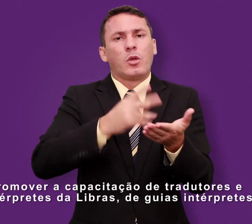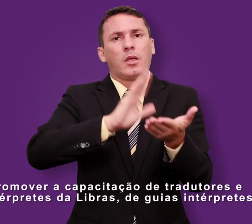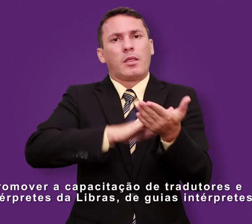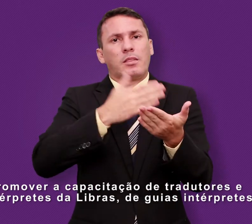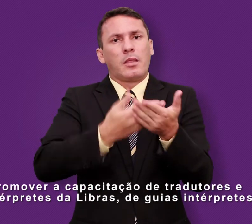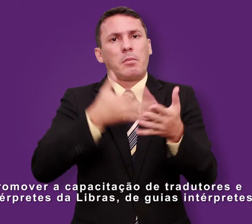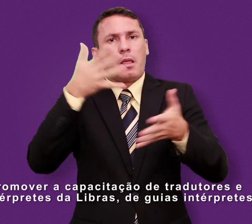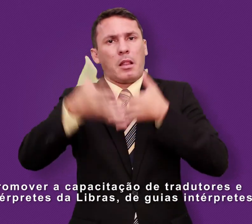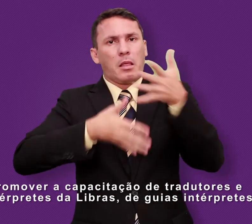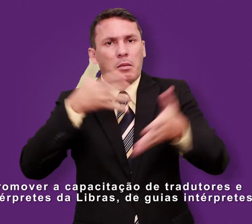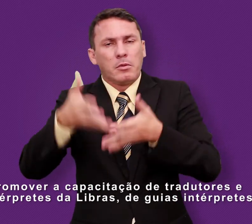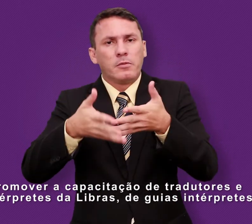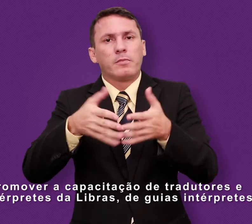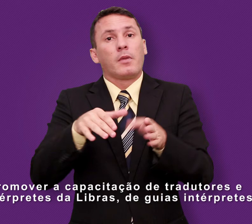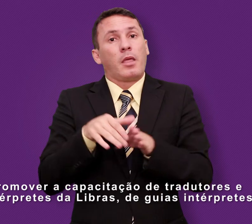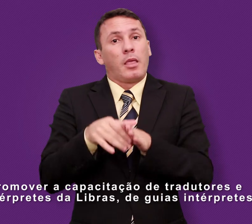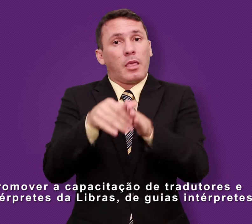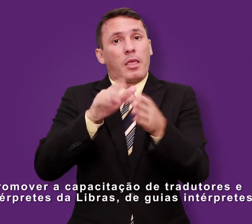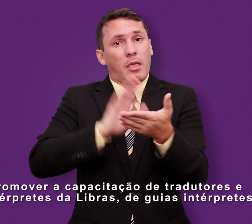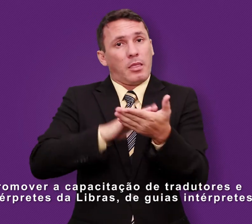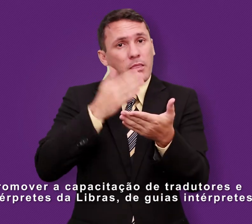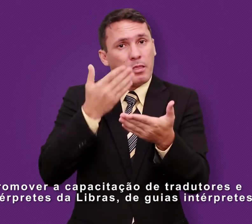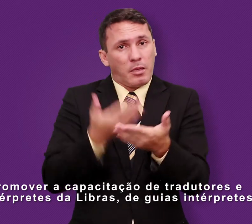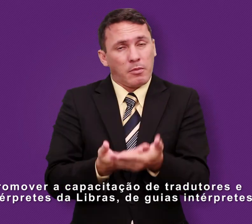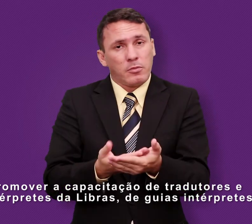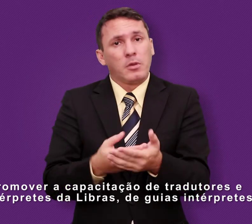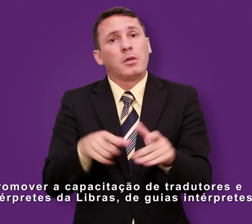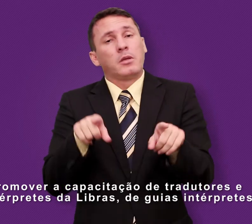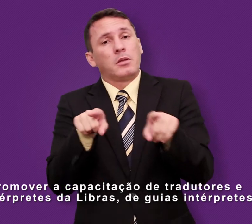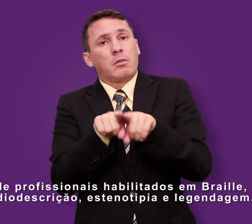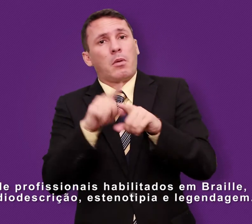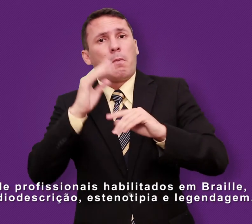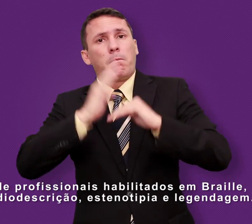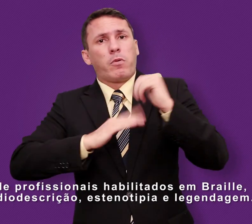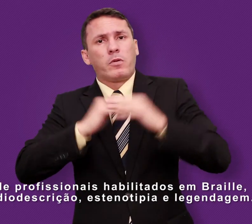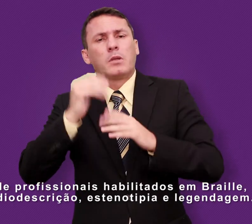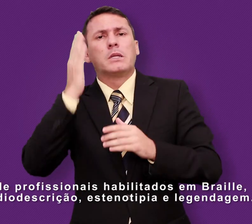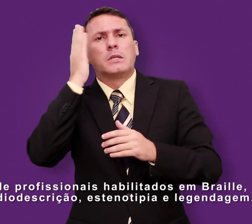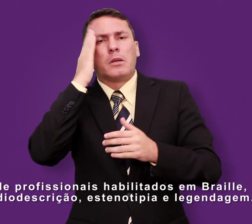tradutores e intérpretes da Libras, de guias intérpretes e de profissionais